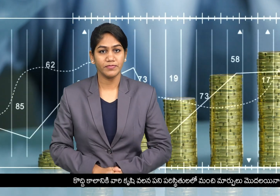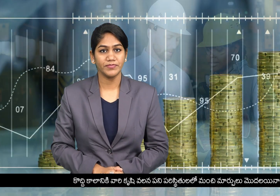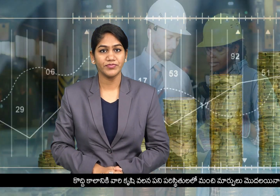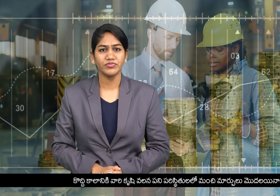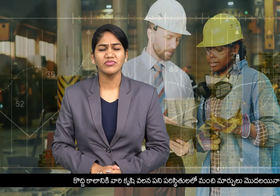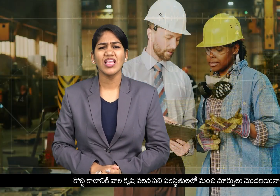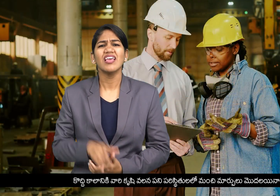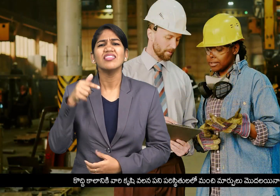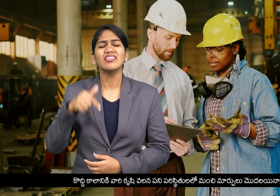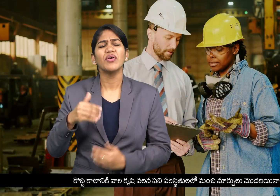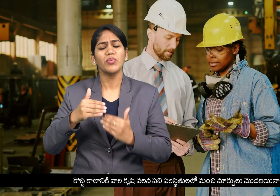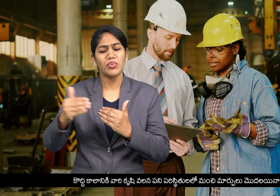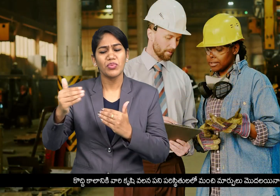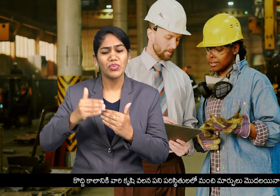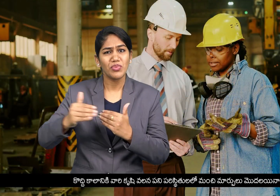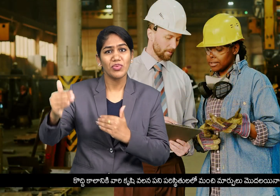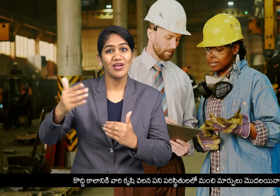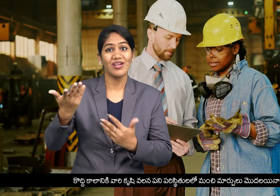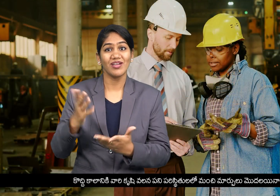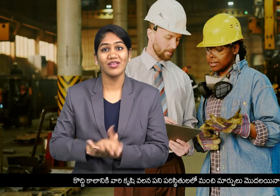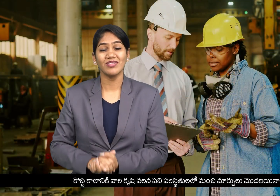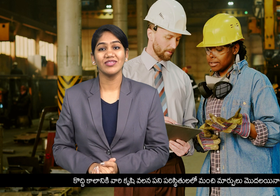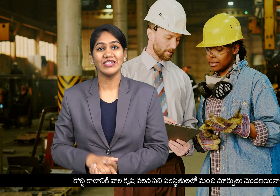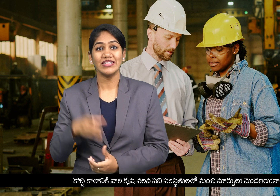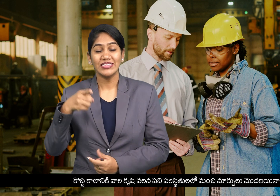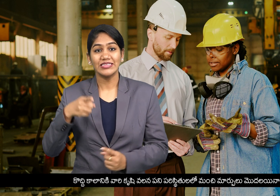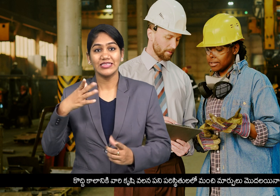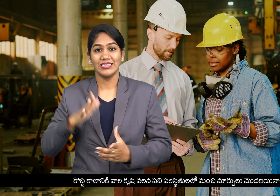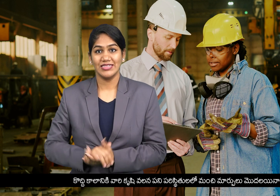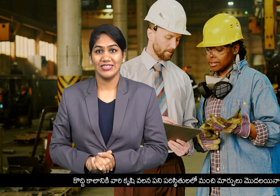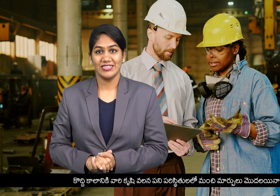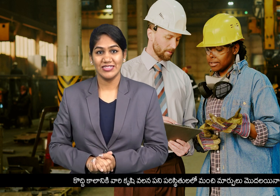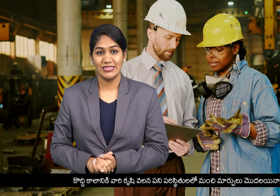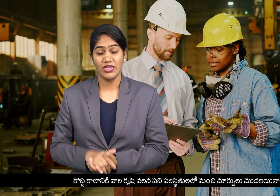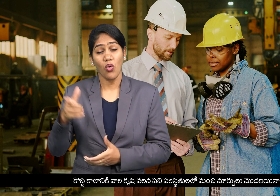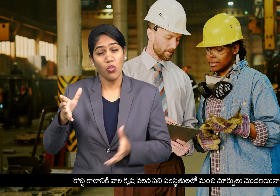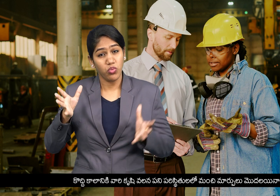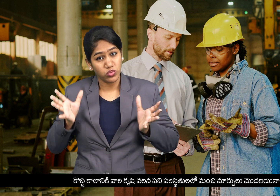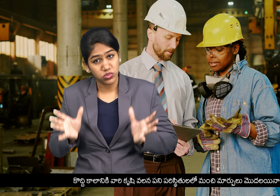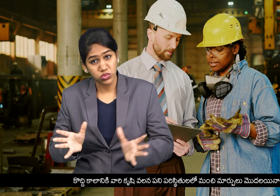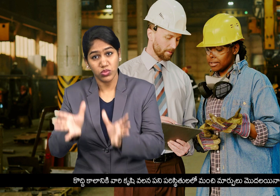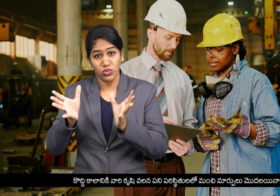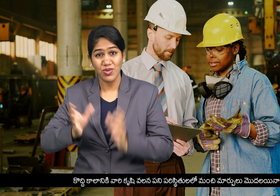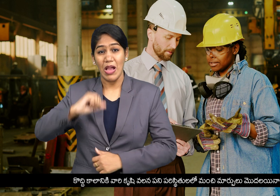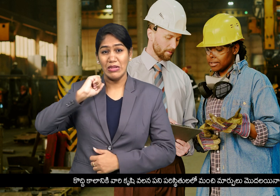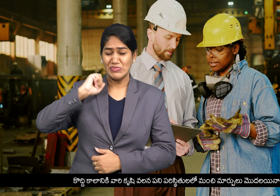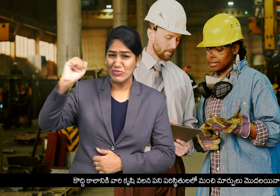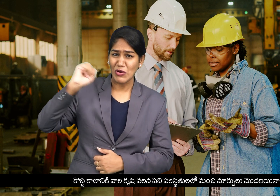కొద్ది కాలానికి వారి కృషి వలన పని పరిస్థితుల్లో మంచి మార్పులు మొదలైనాయి.